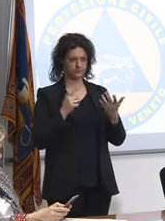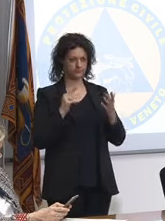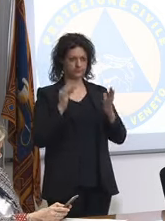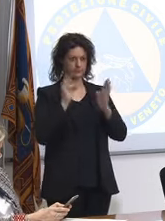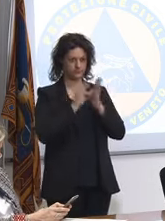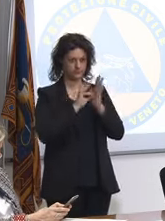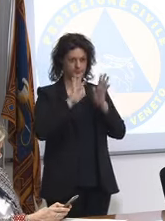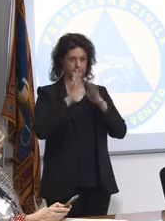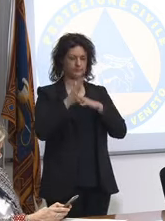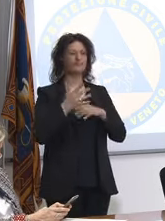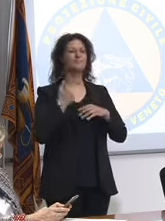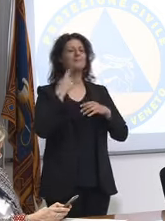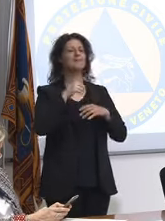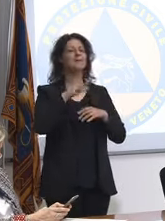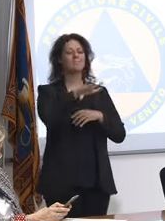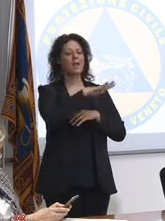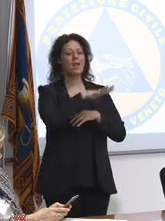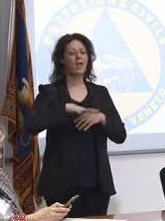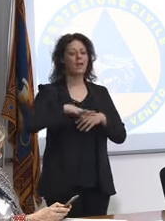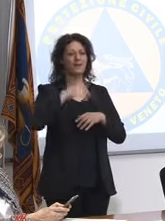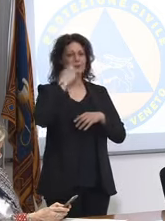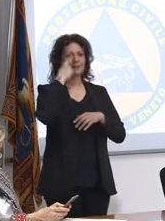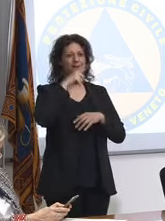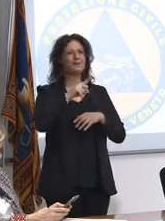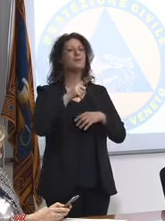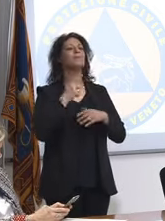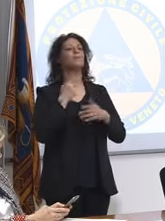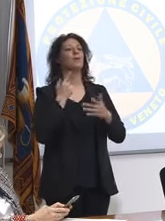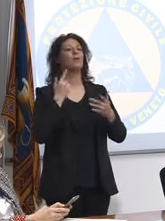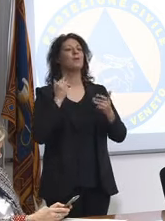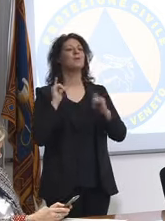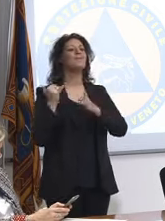di divertimento,